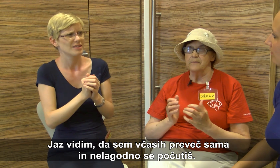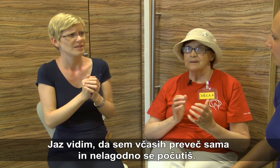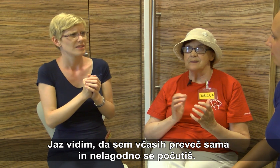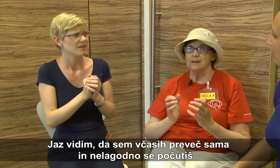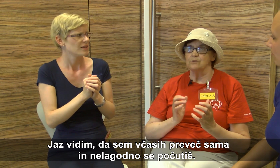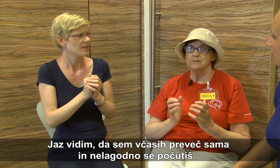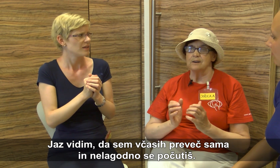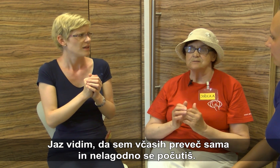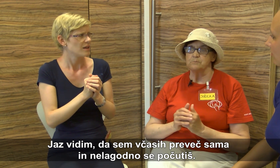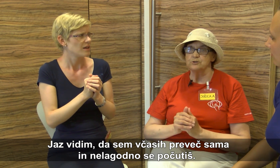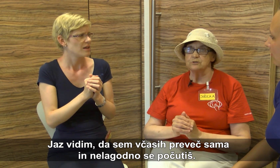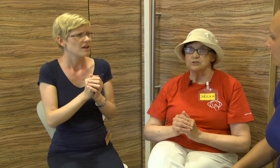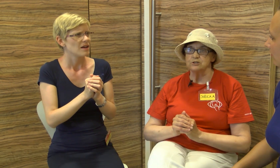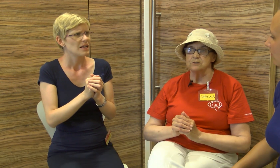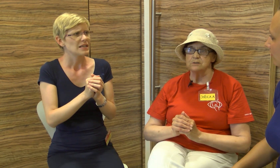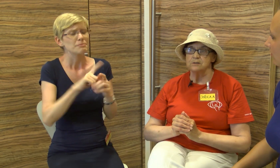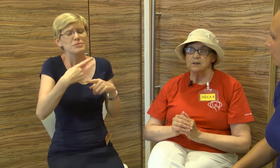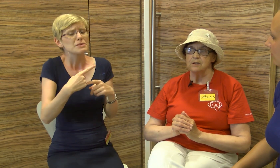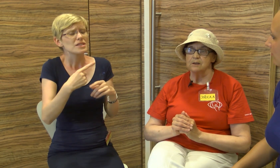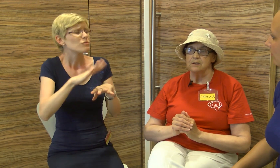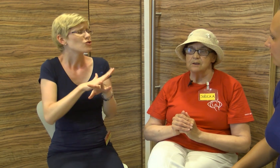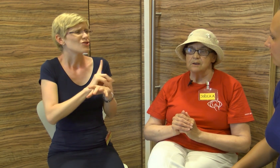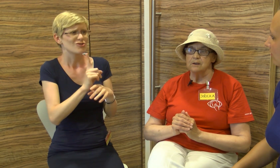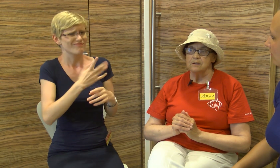ne vem, nelagodnega se počutiš. Ne.